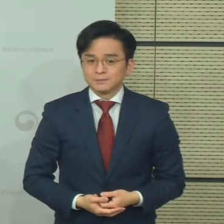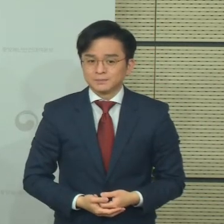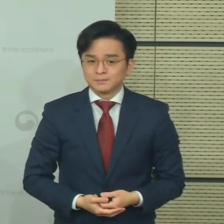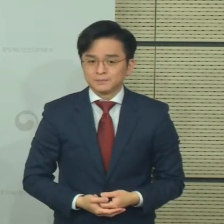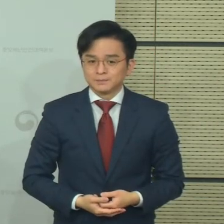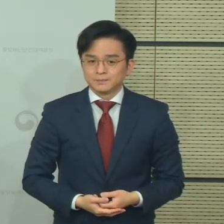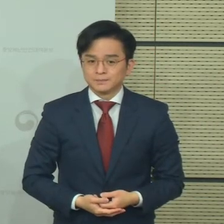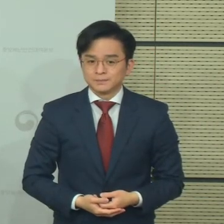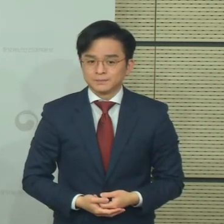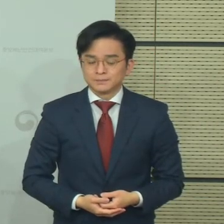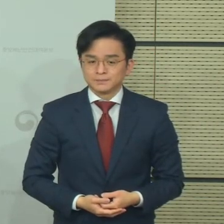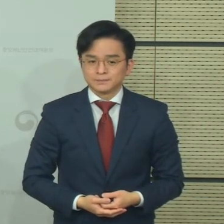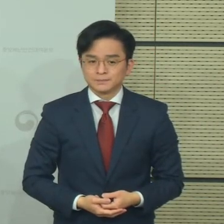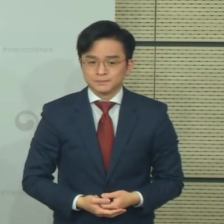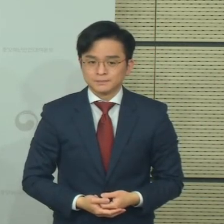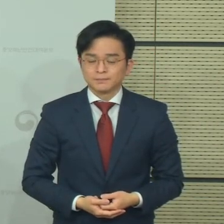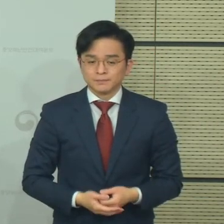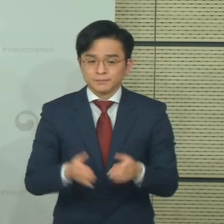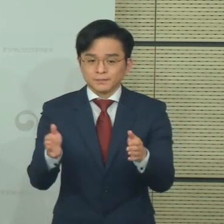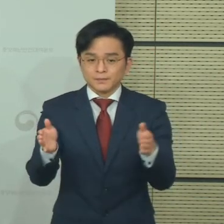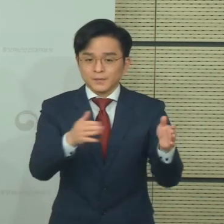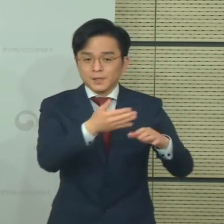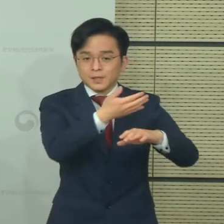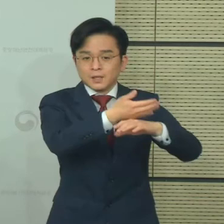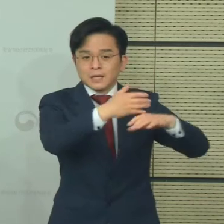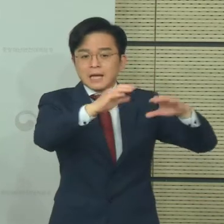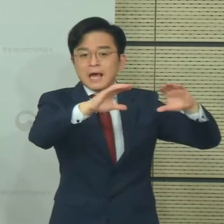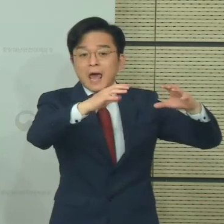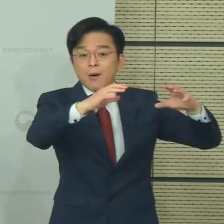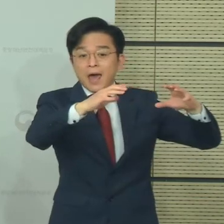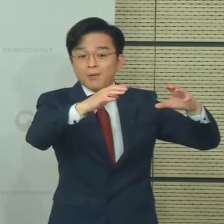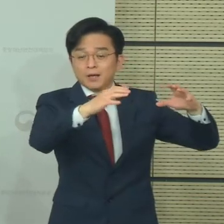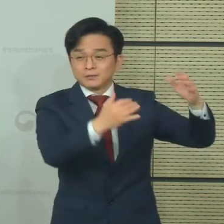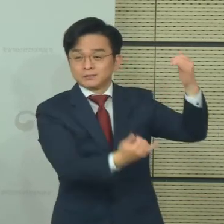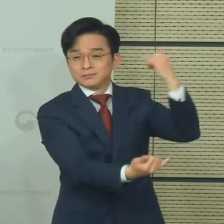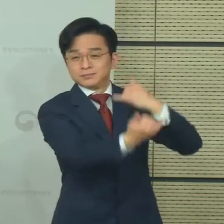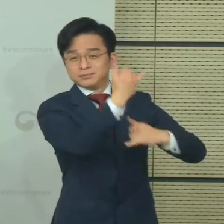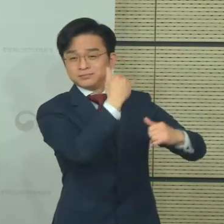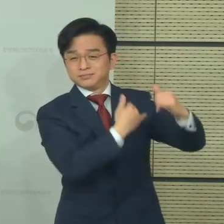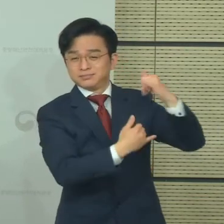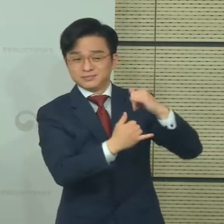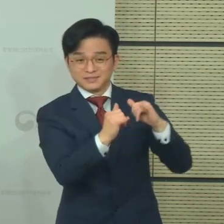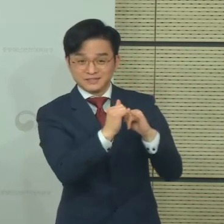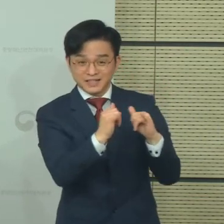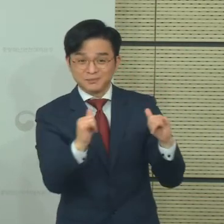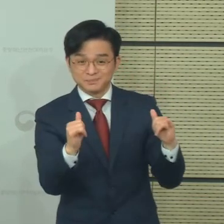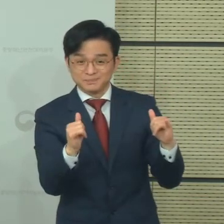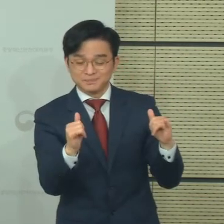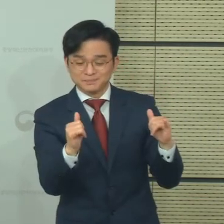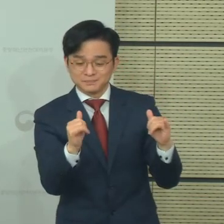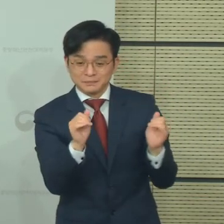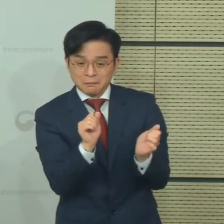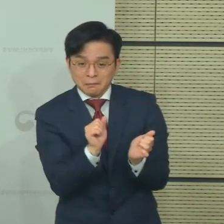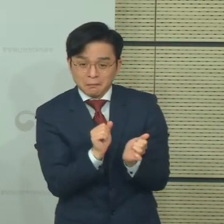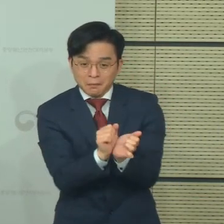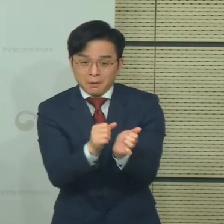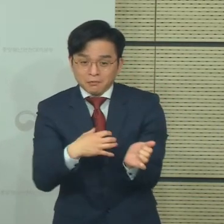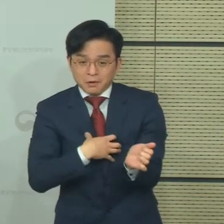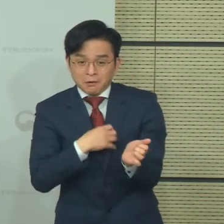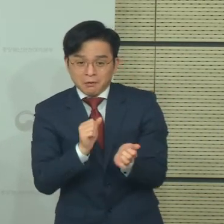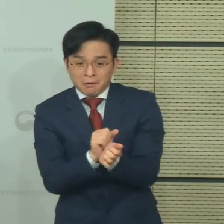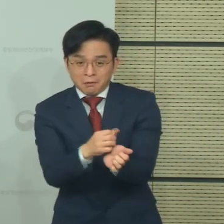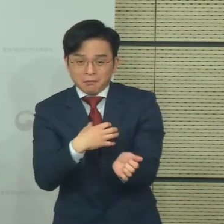또한 외국으로부터 입국해 오는 분들에 대한 여러 가지 어떤 불편 사항들이 있을 것이라고 봅니다.